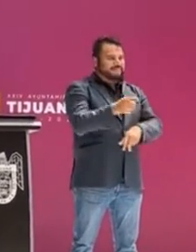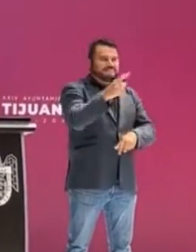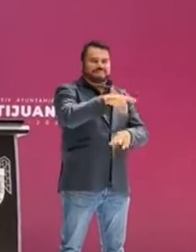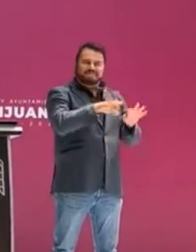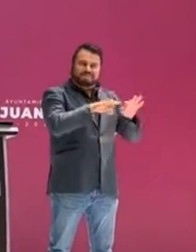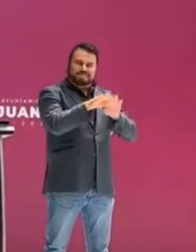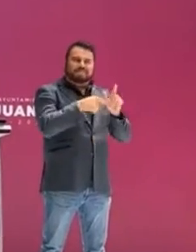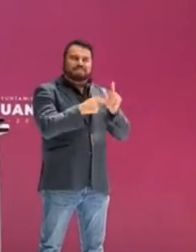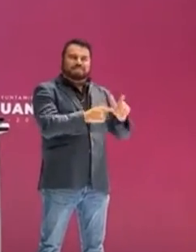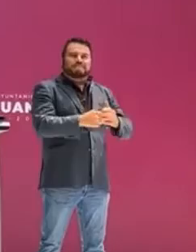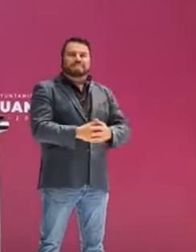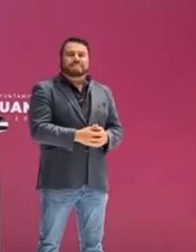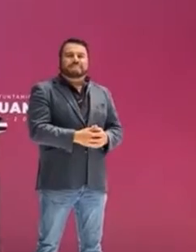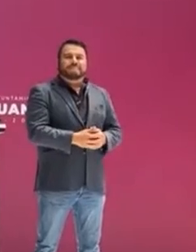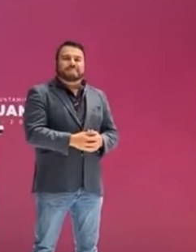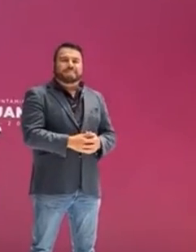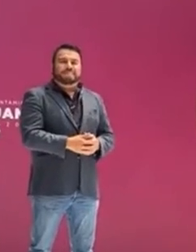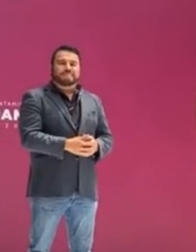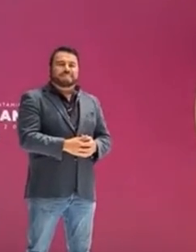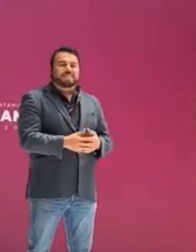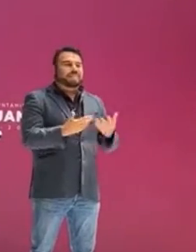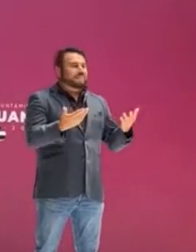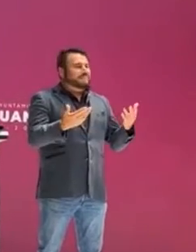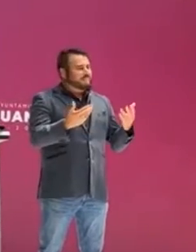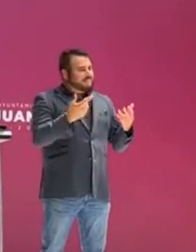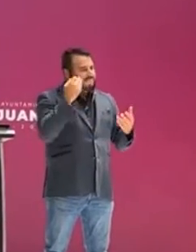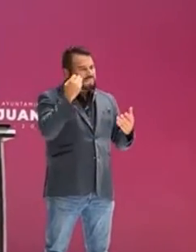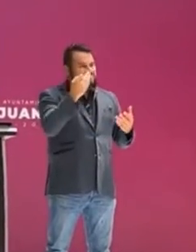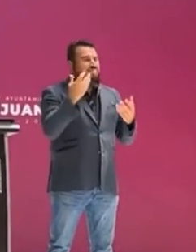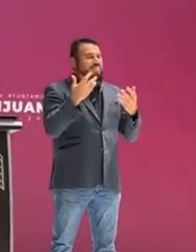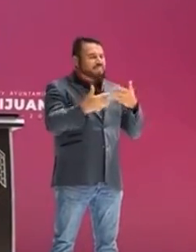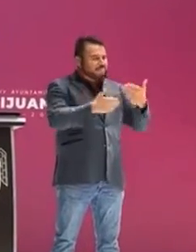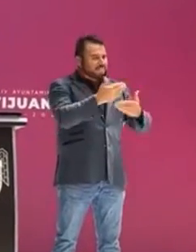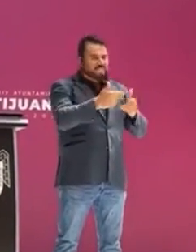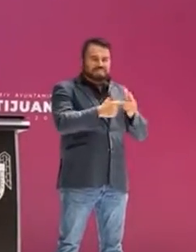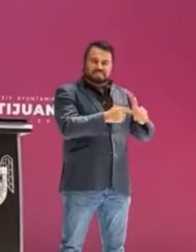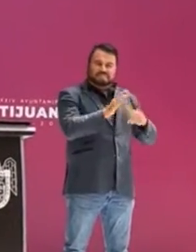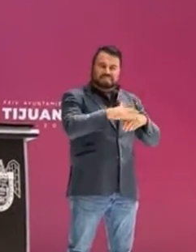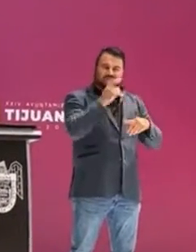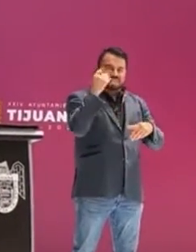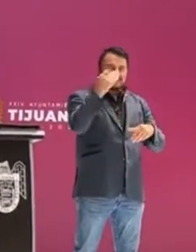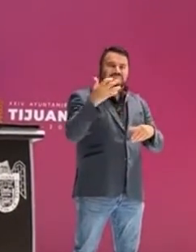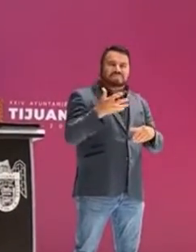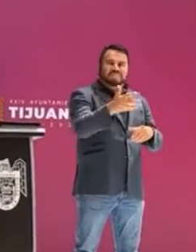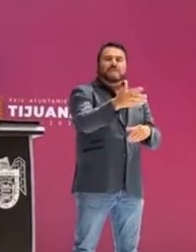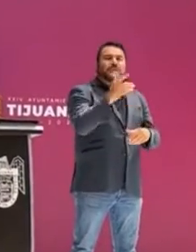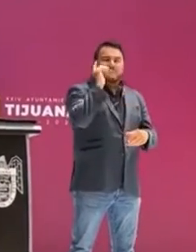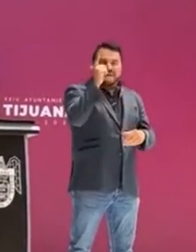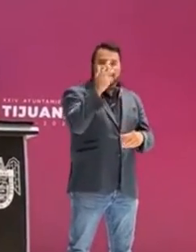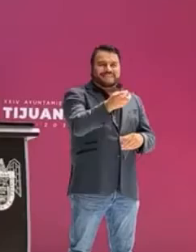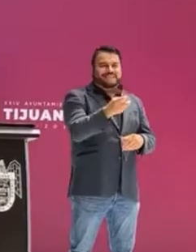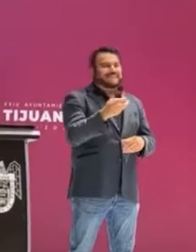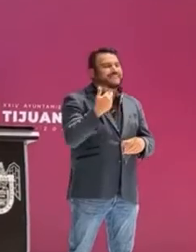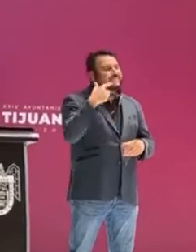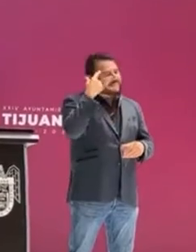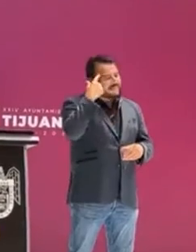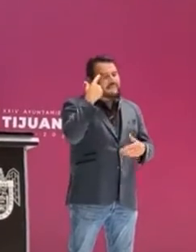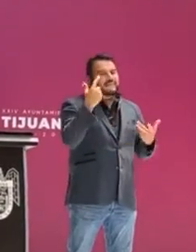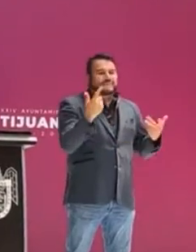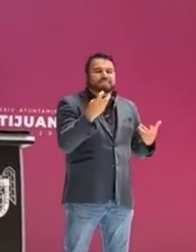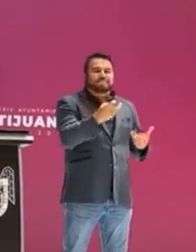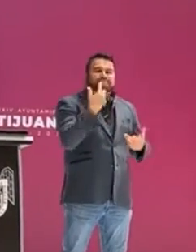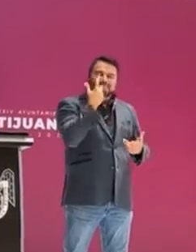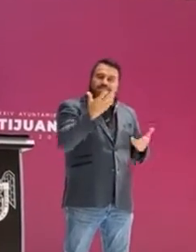por mucho tiempo. Esperemos que por mucho tiempo y que así sea, siempre tratando de llevar todo el orden y respetando el